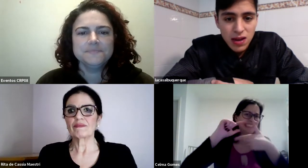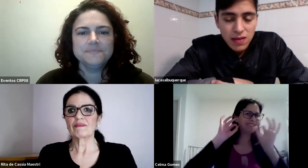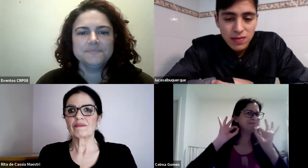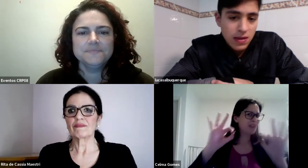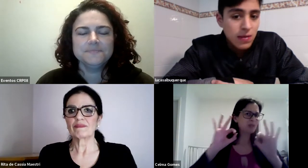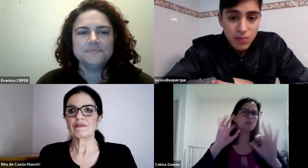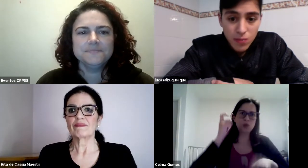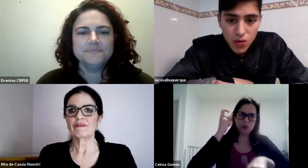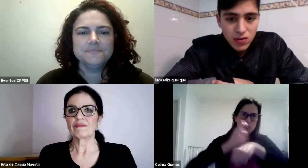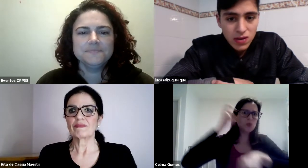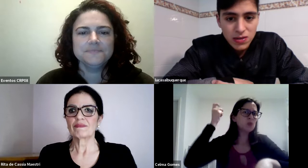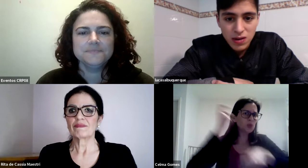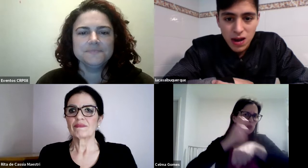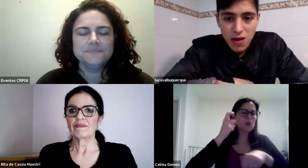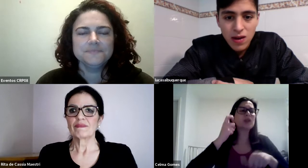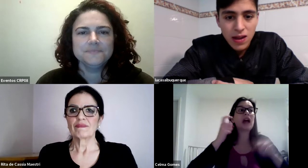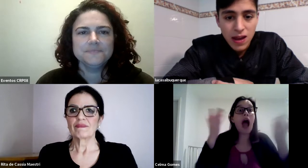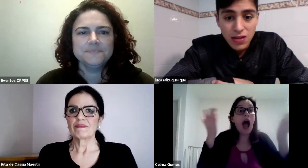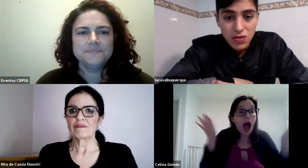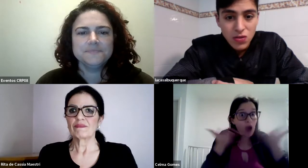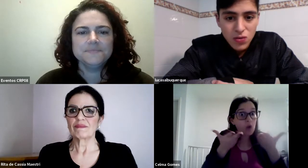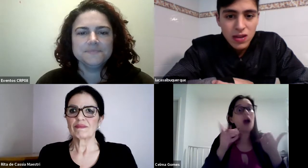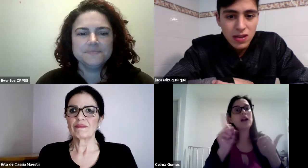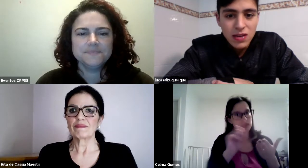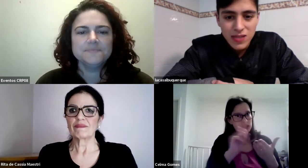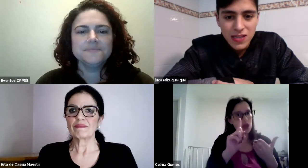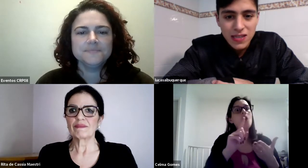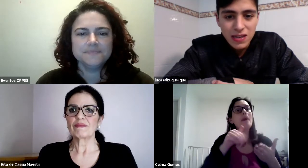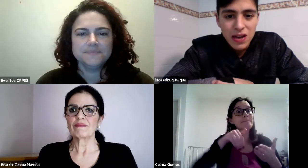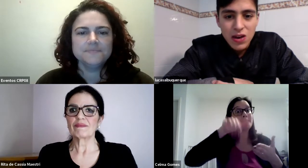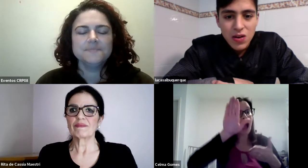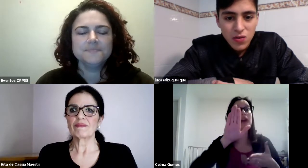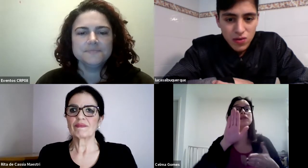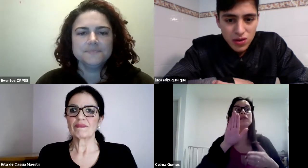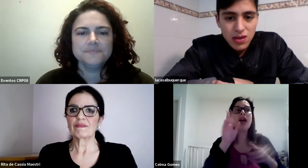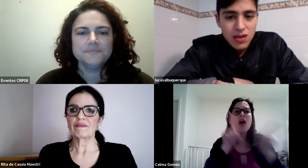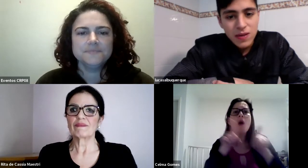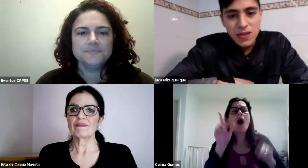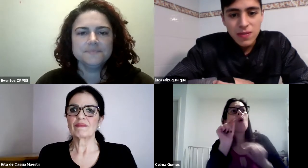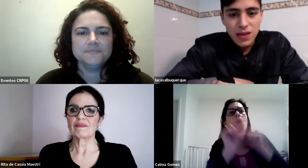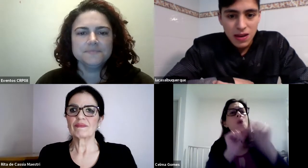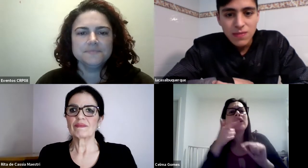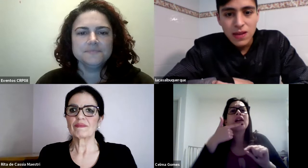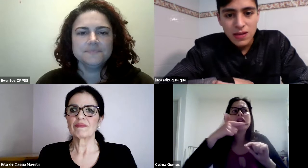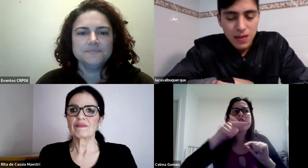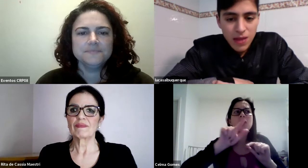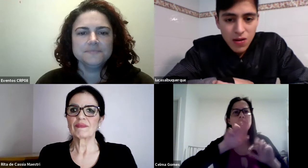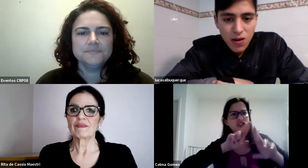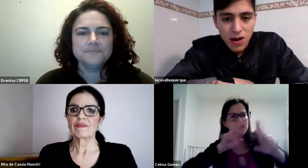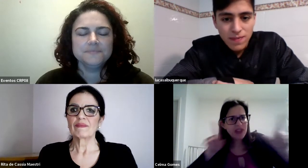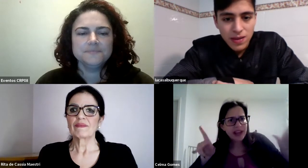psicologia, né, que era muito tradicional, ela era dura, digamos assim, hoje a gente percebe que ela